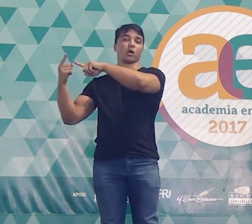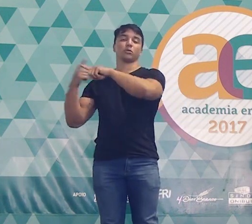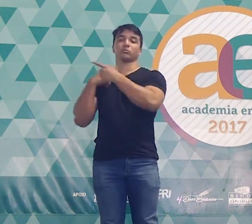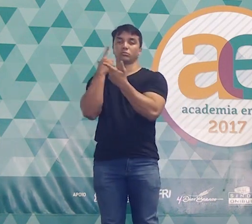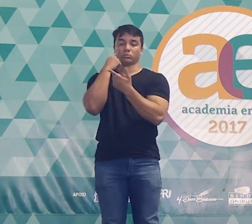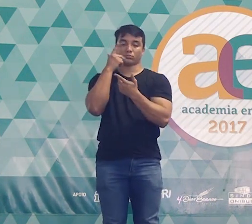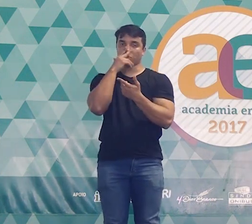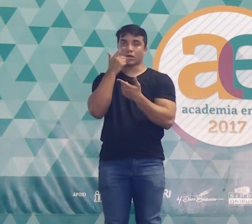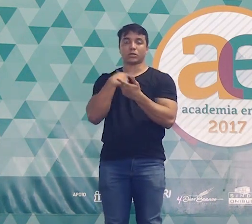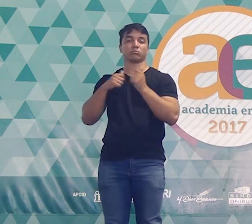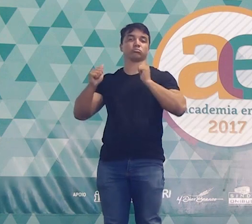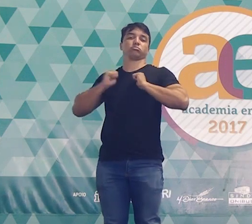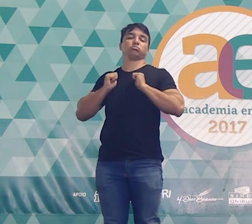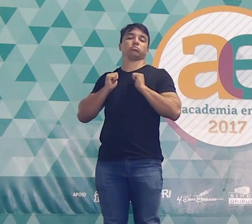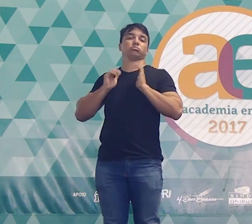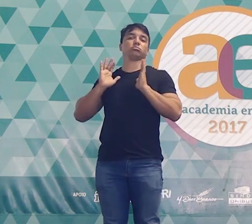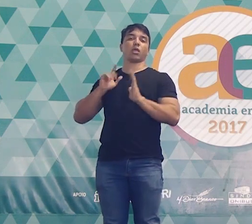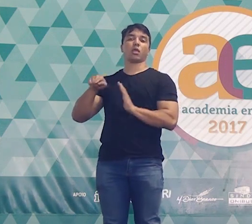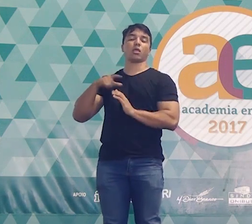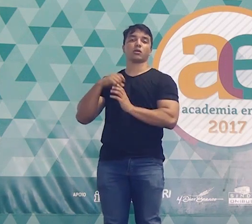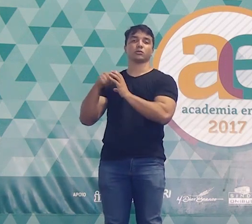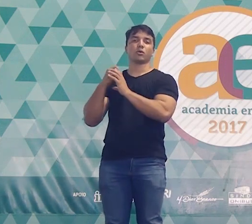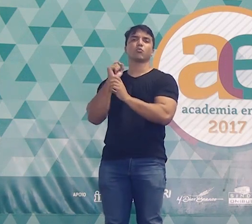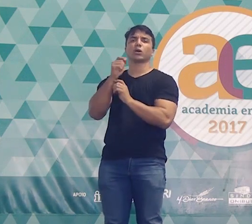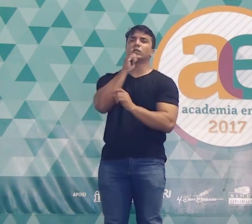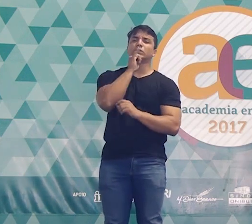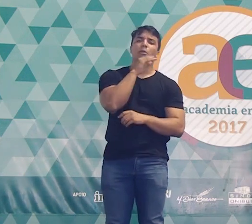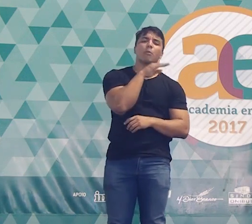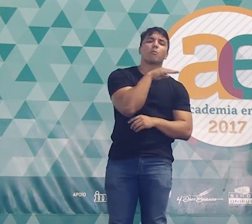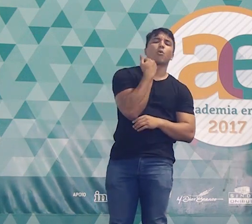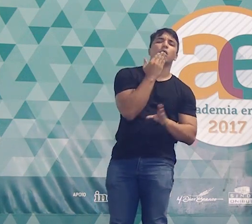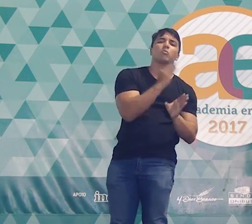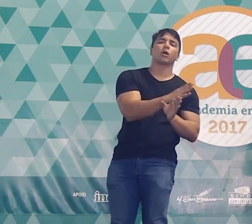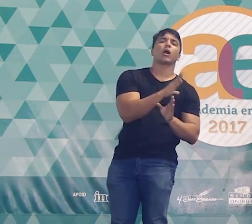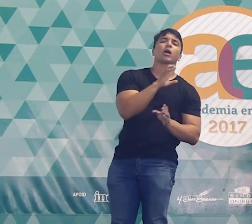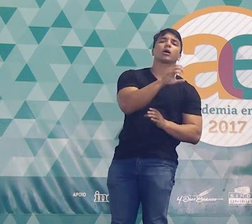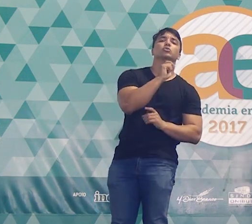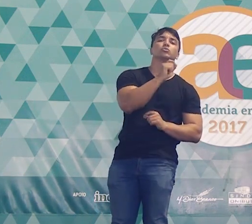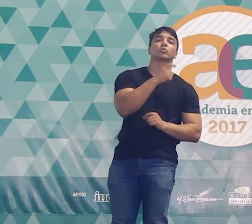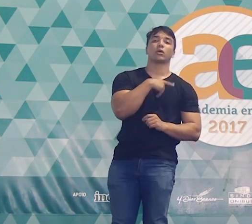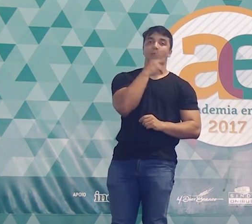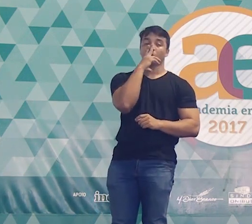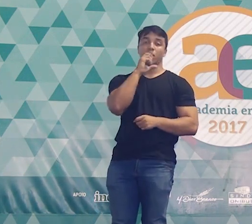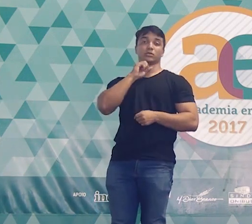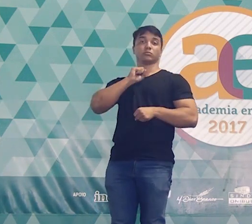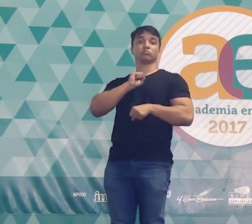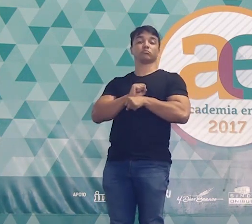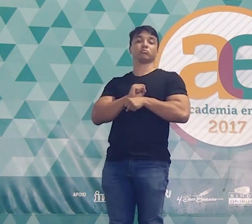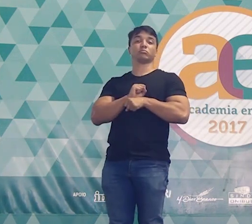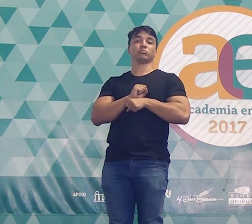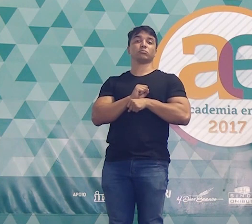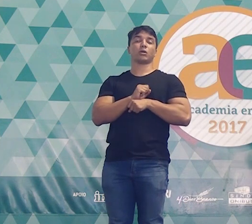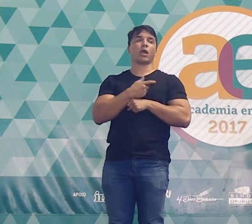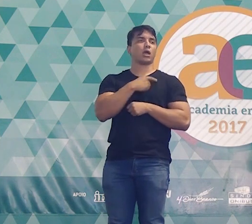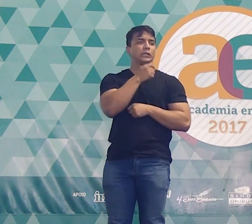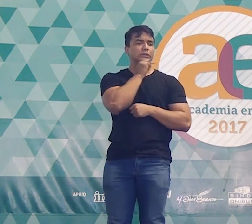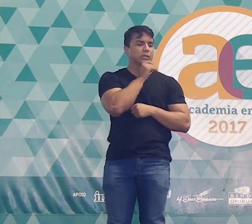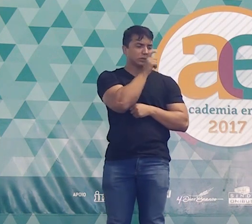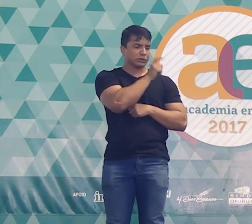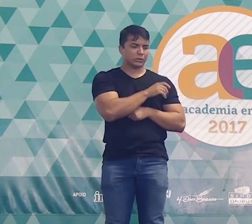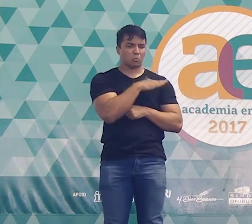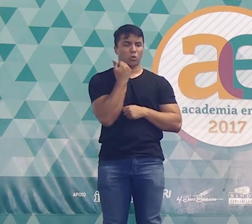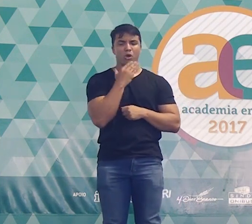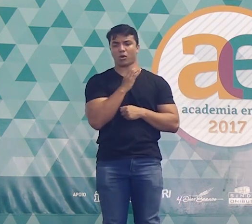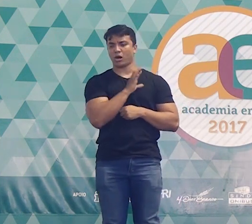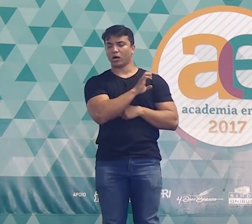tá? Então é aquela história. Rodrigo, o que é morrer de câncer? Morrer de câncer é morrer de falência. Rodrigo, fulano morreu de câncer de